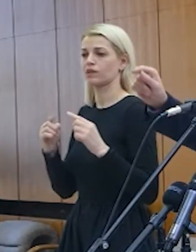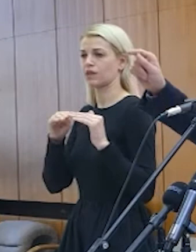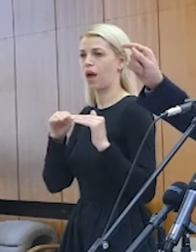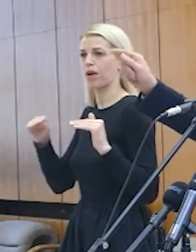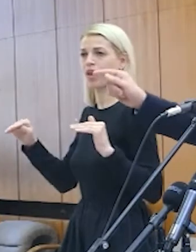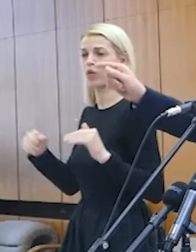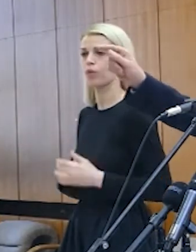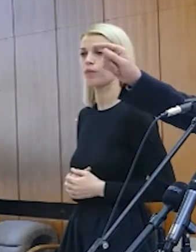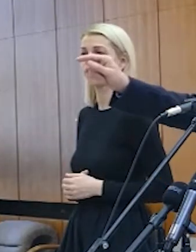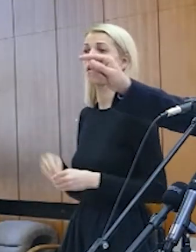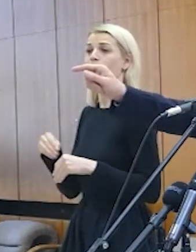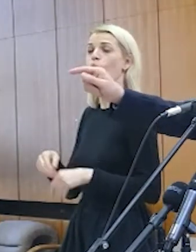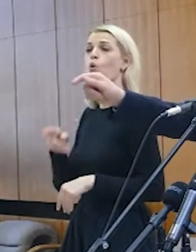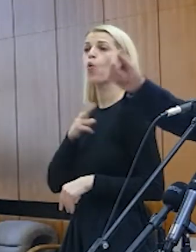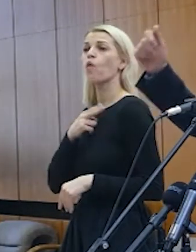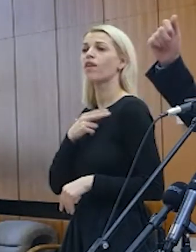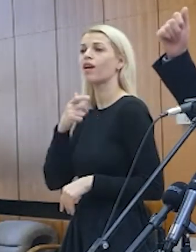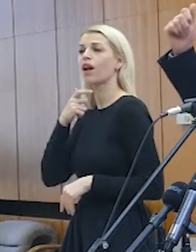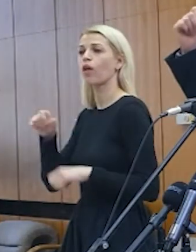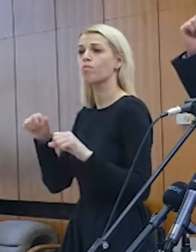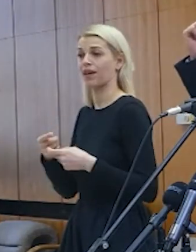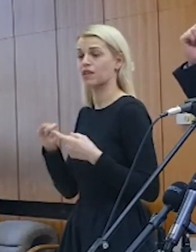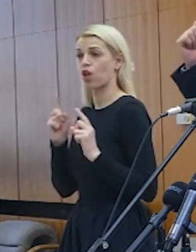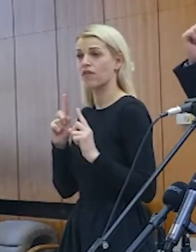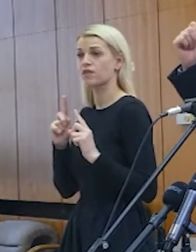dôvodu je guvernér Národnej banky Slovenska